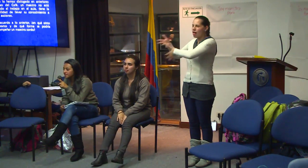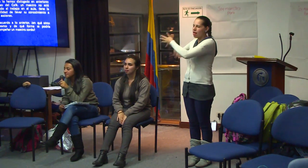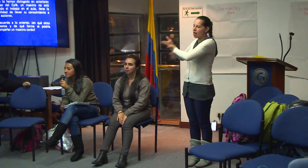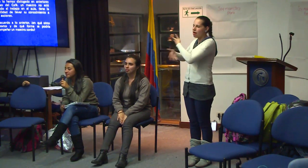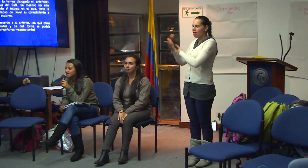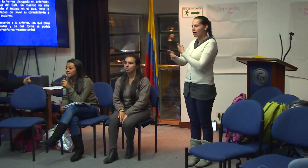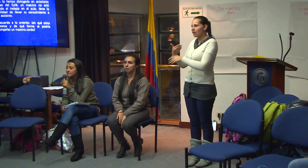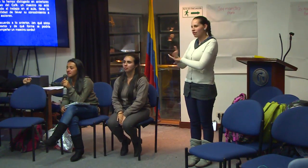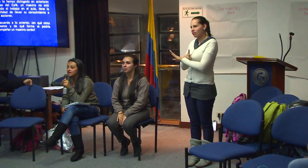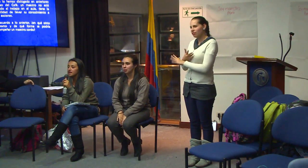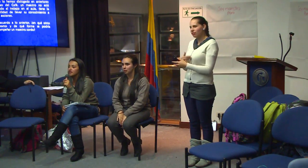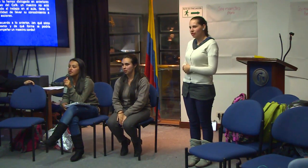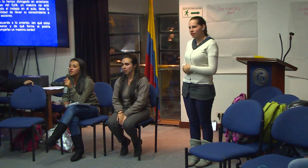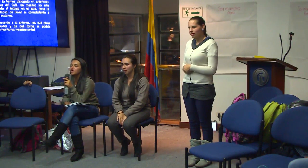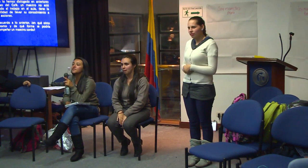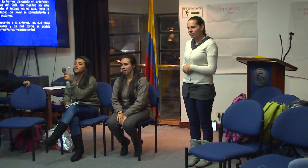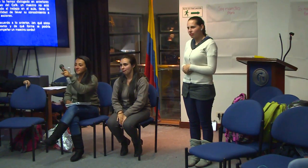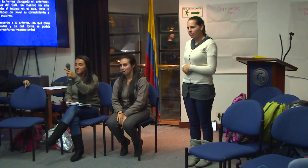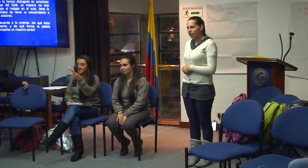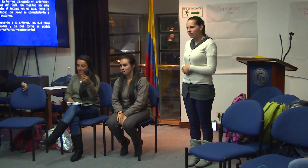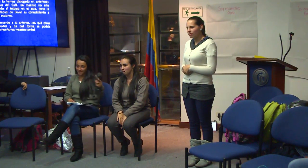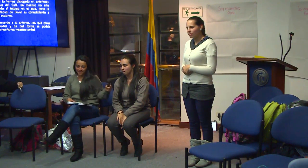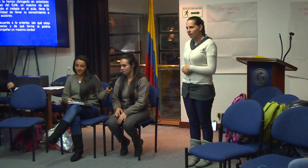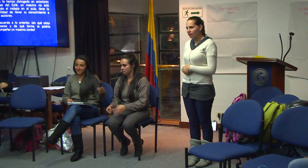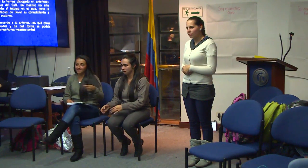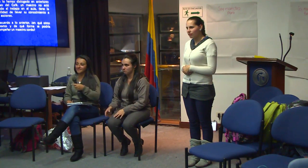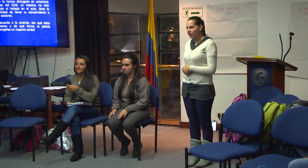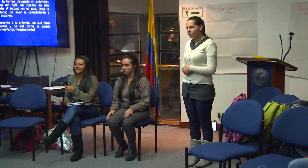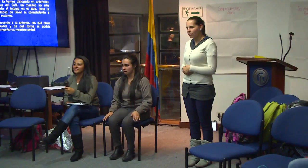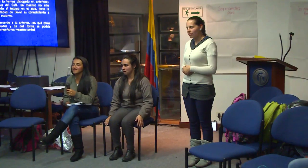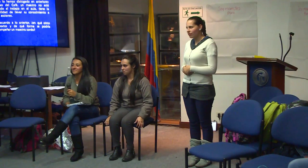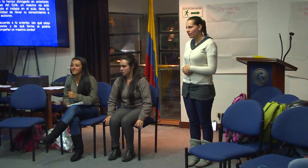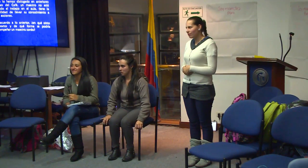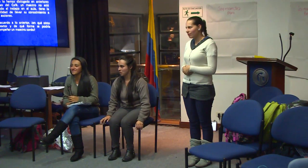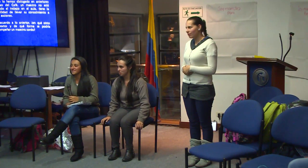atrás y ya ninguno.